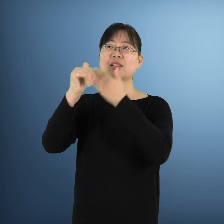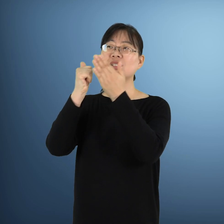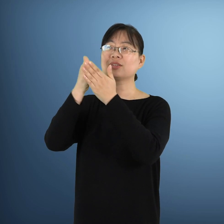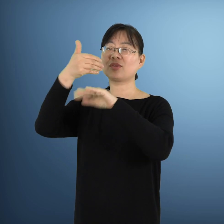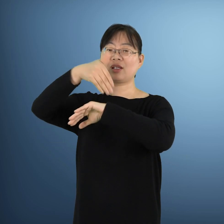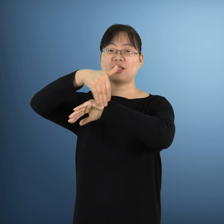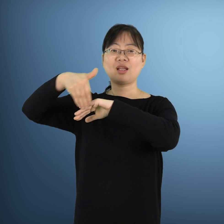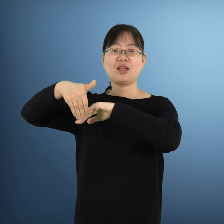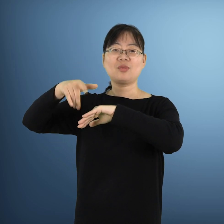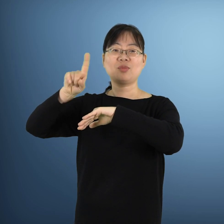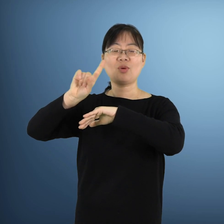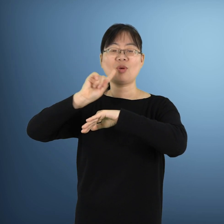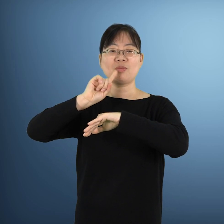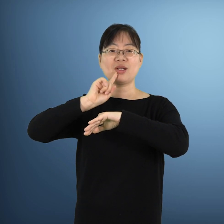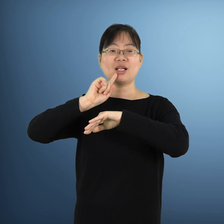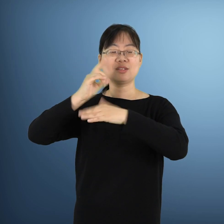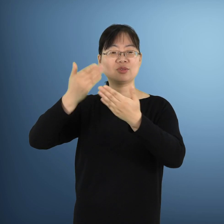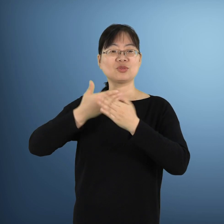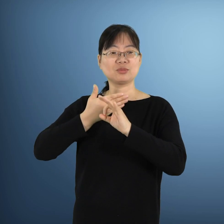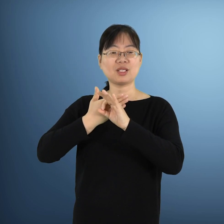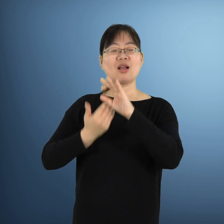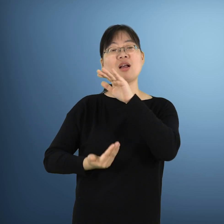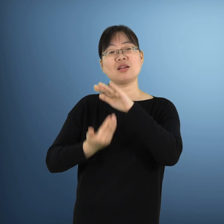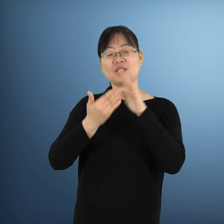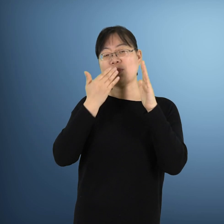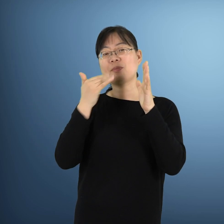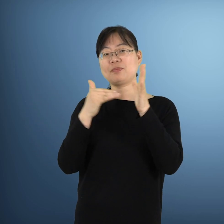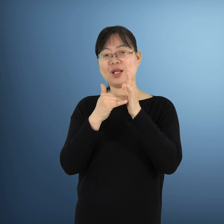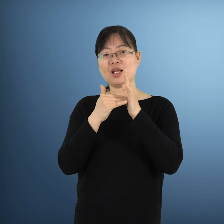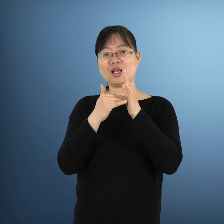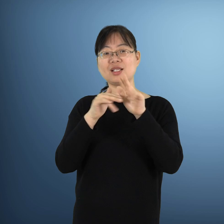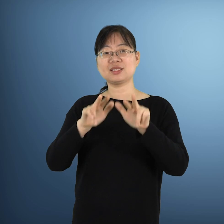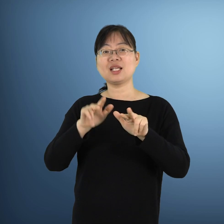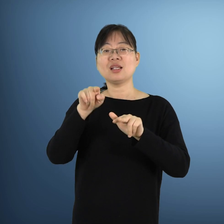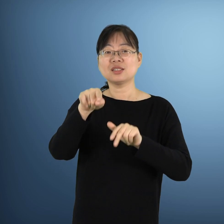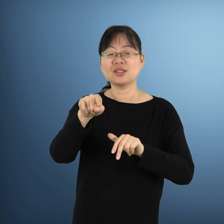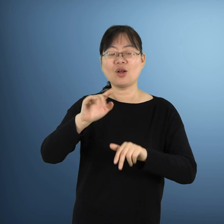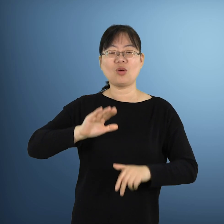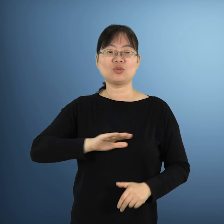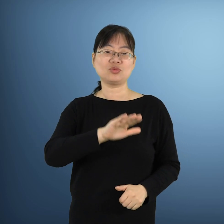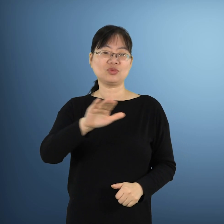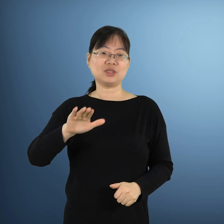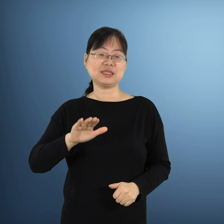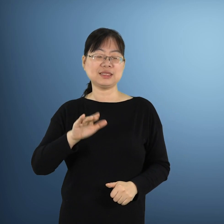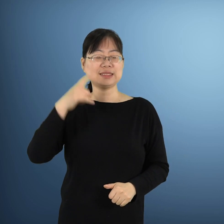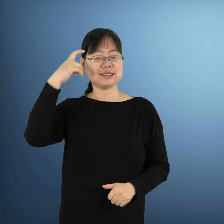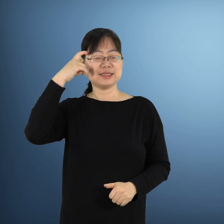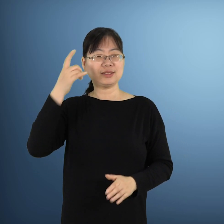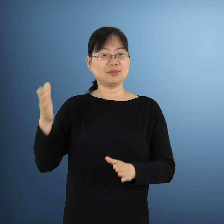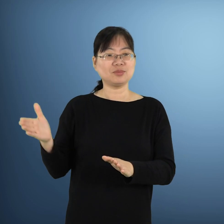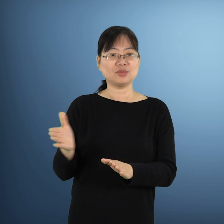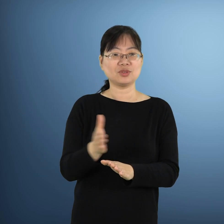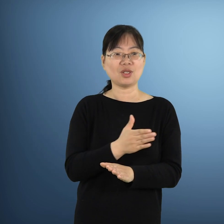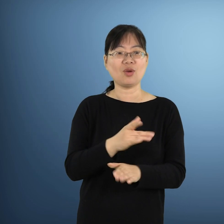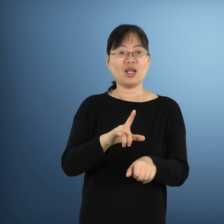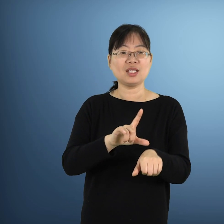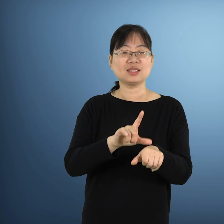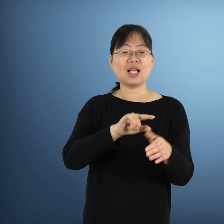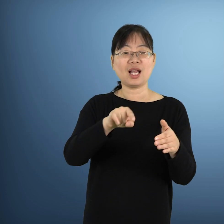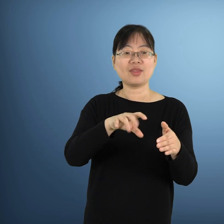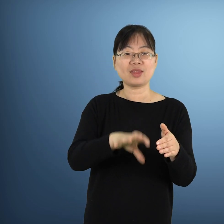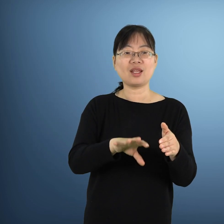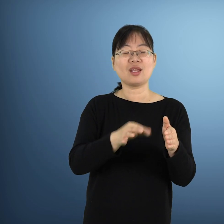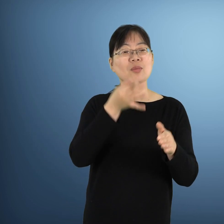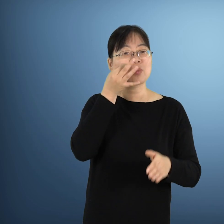하나님의 계획은 말씀하시면 이루어진 거예요. 이제 그것이 우리 인식에서는 시간